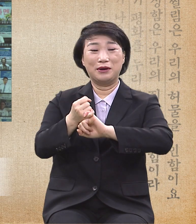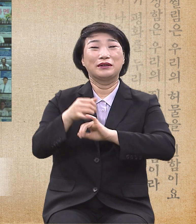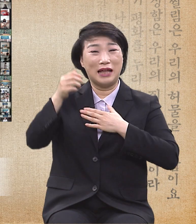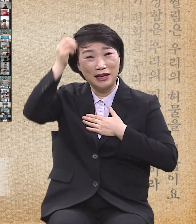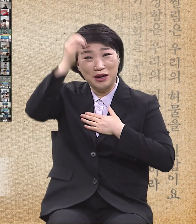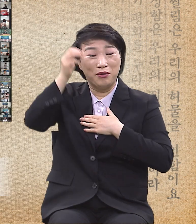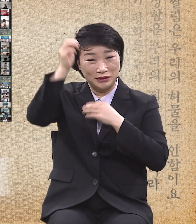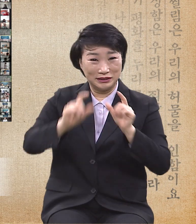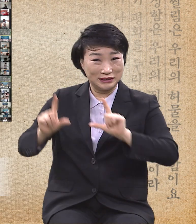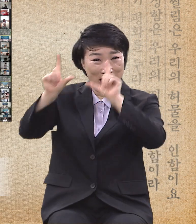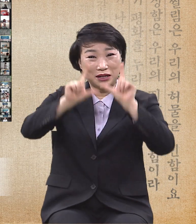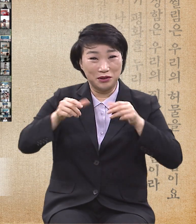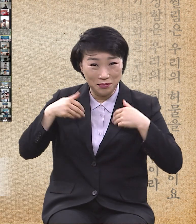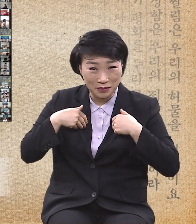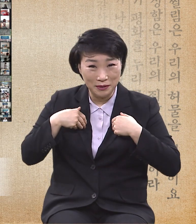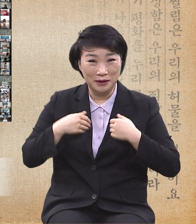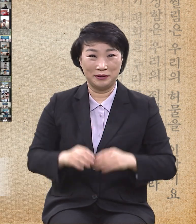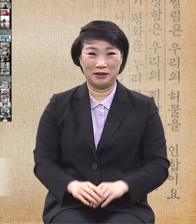살아나야 된다 이 말입니다.